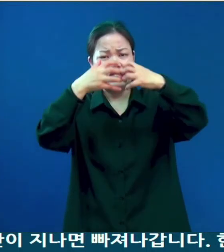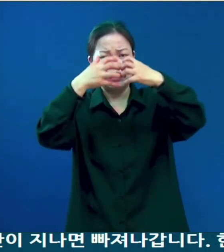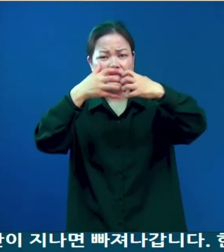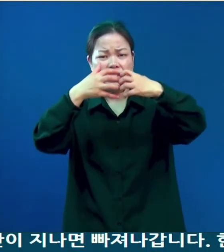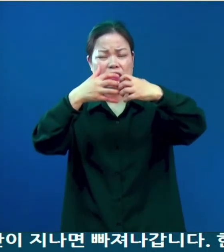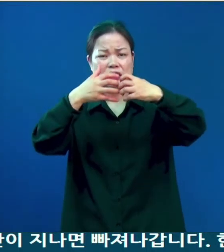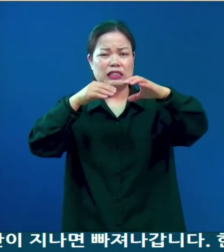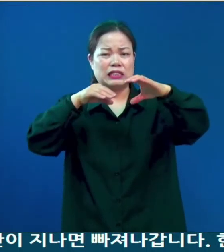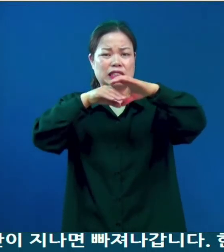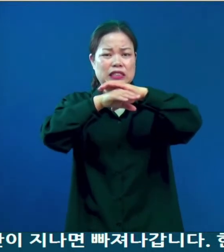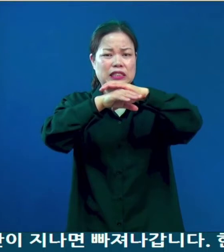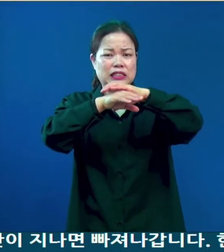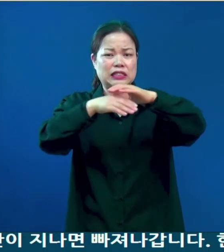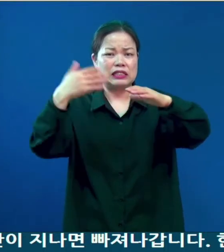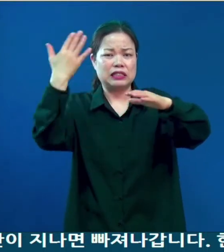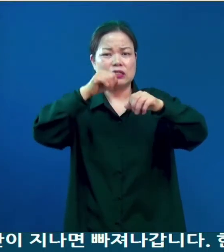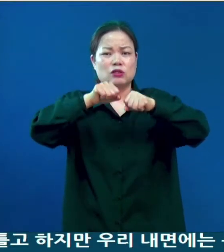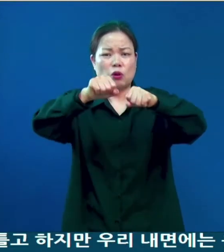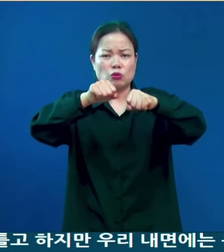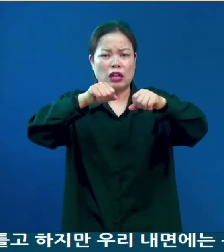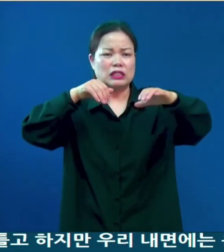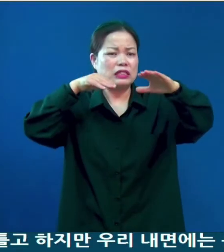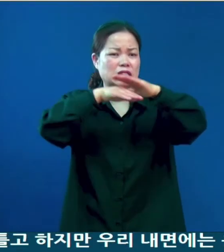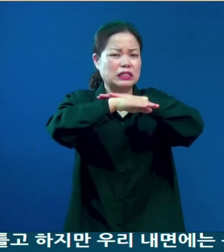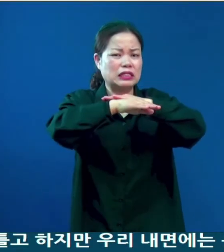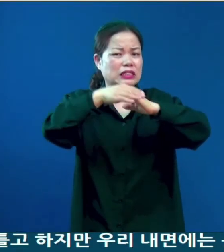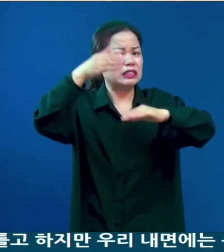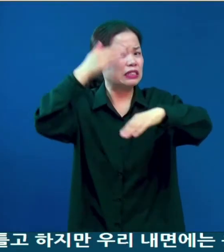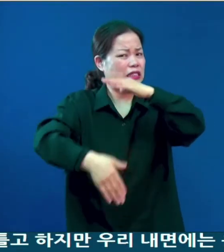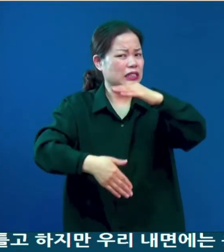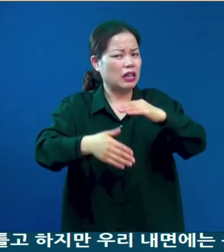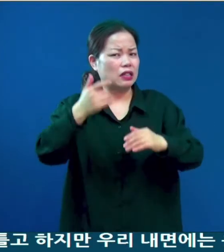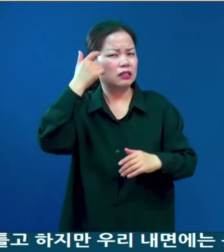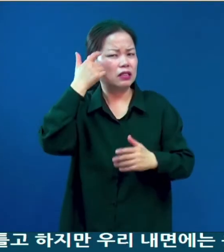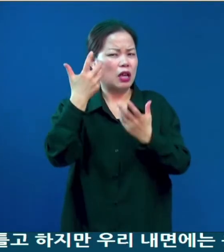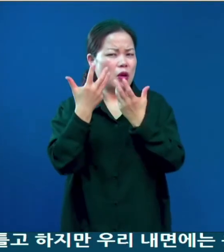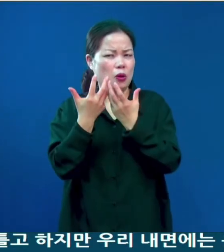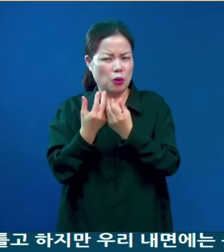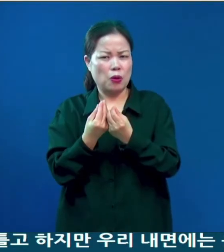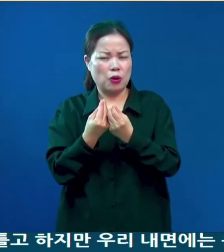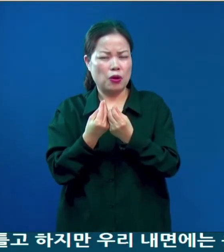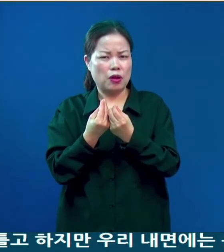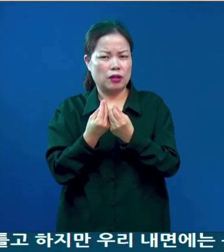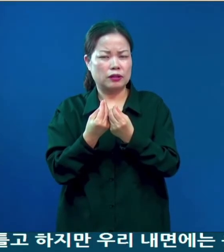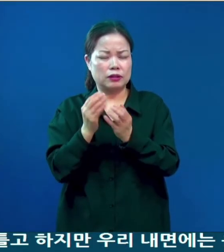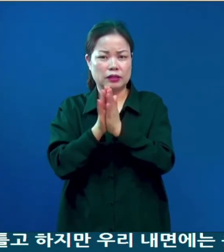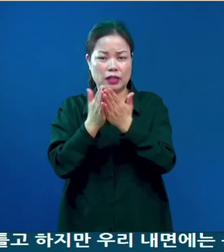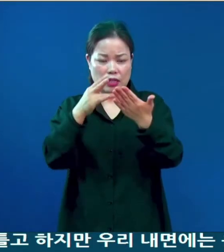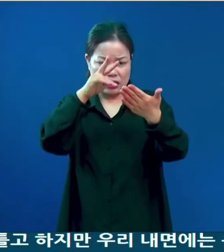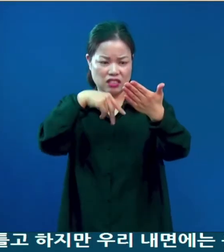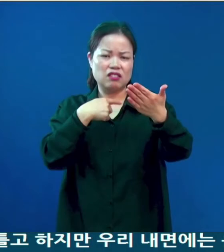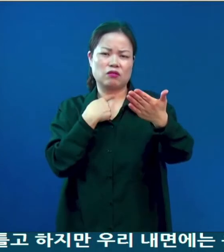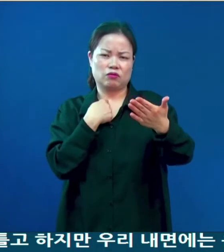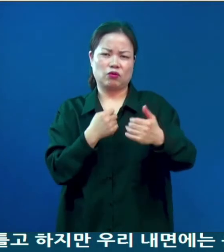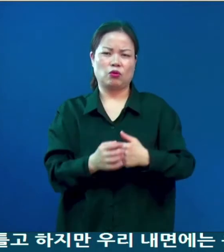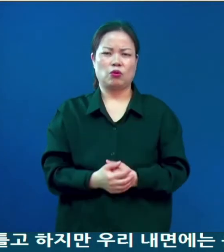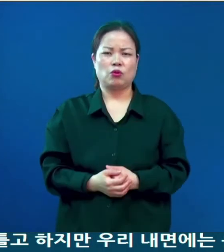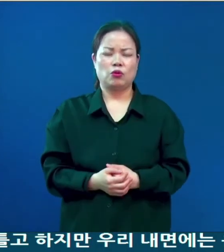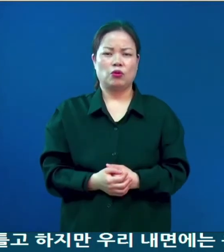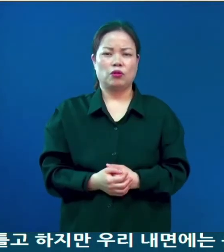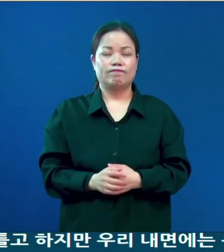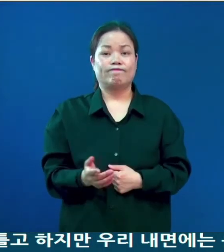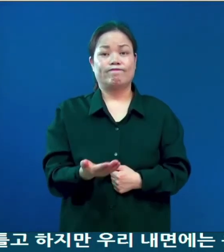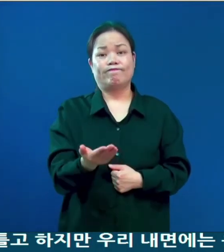터널 세차와 같은 그런 기도를 하고 있지 않은가라고 하는 그 예와 그 성경 그 말을 제가 책에서 본 적이 있어요.